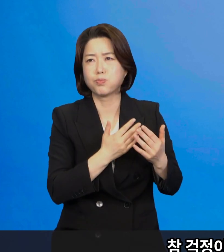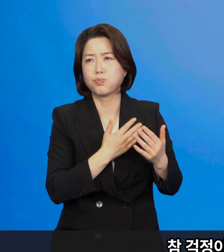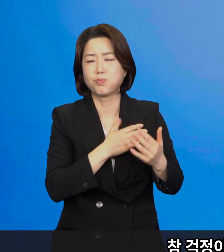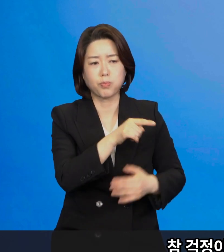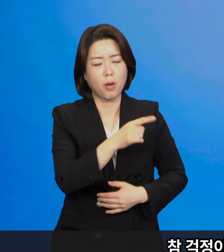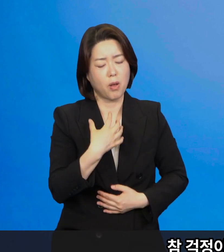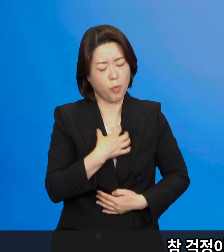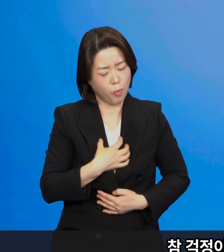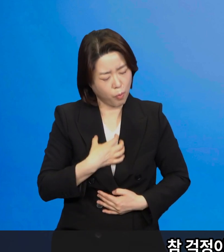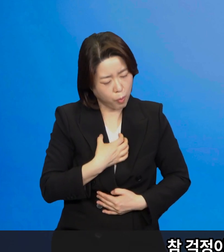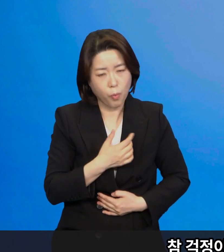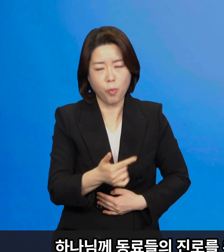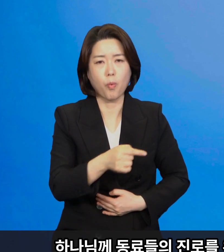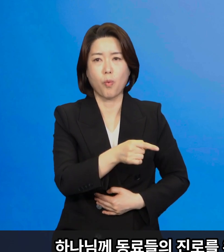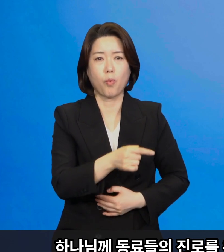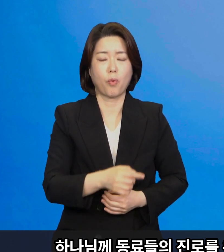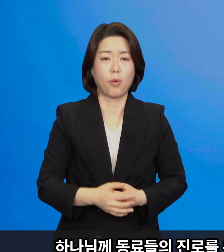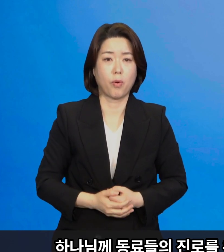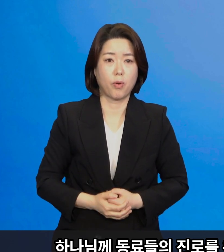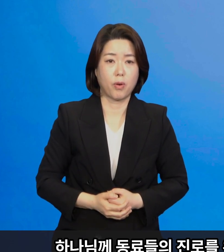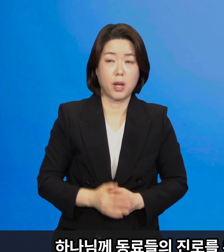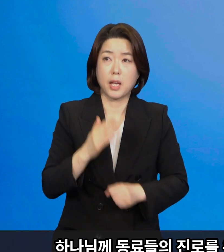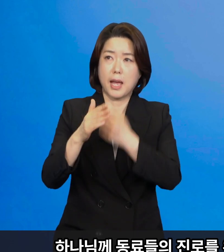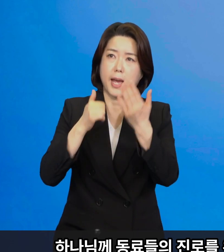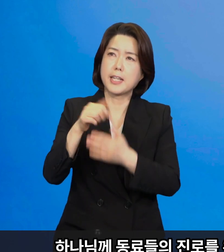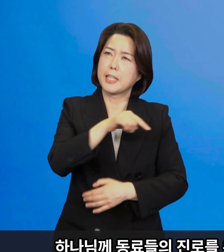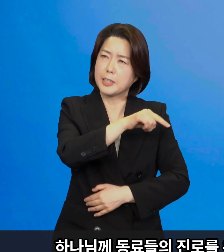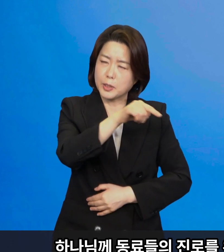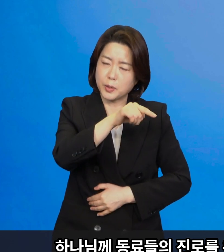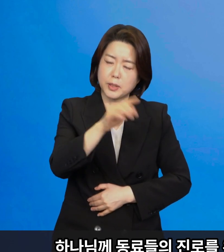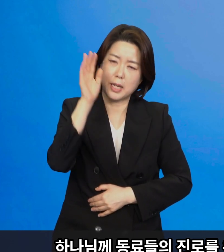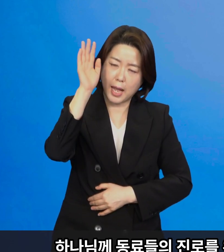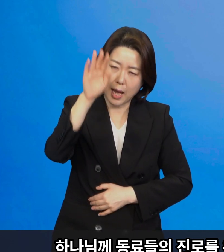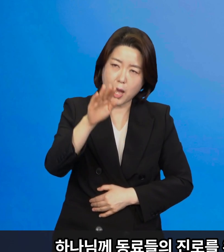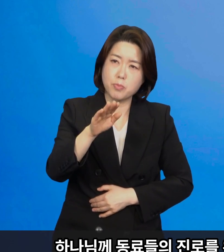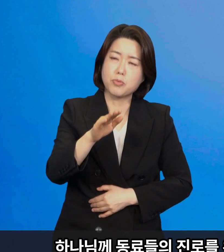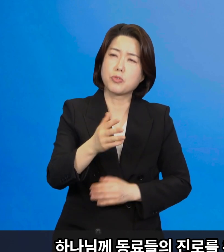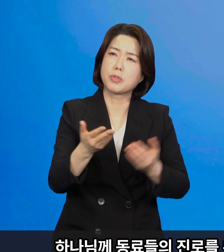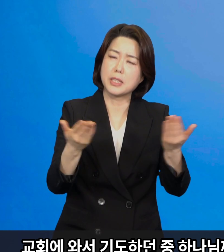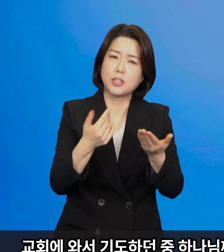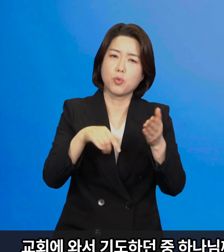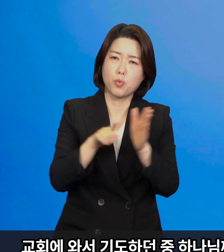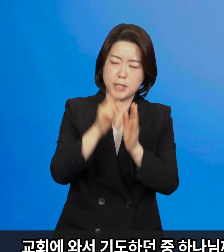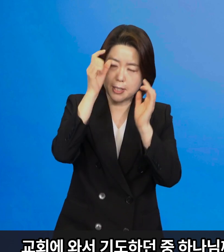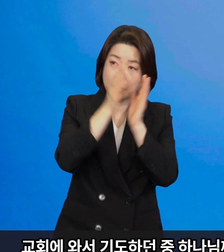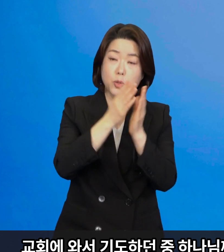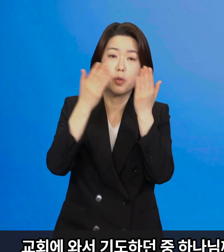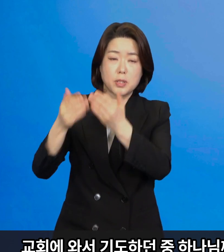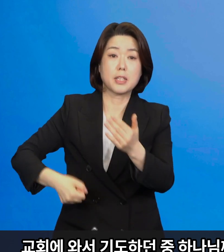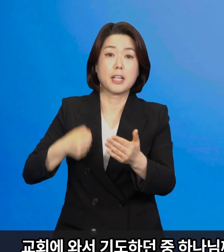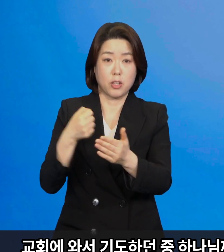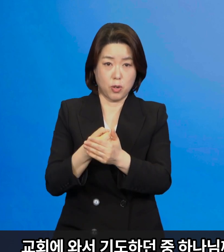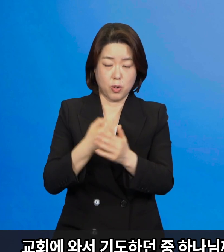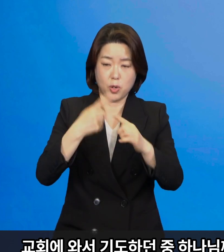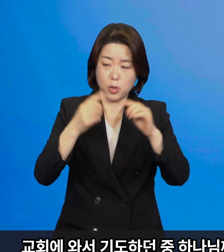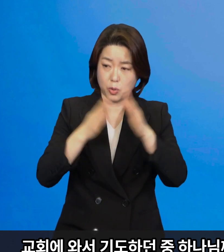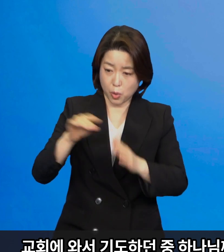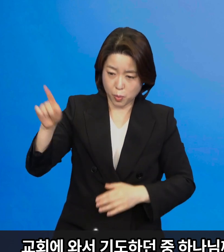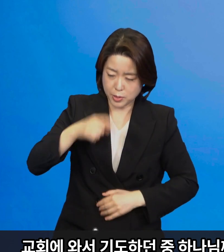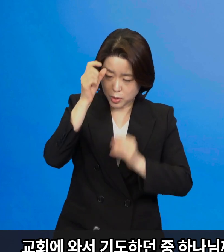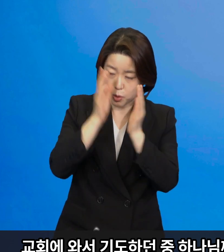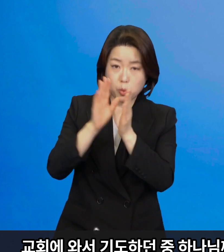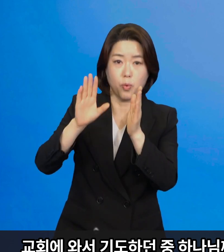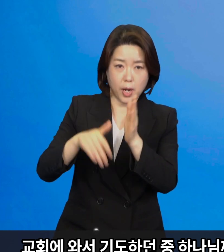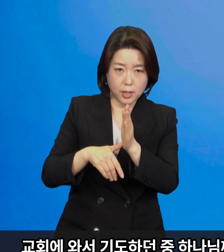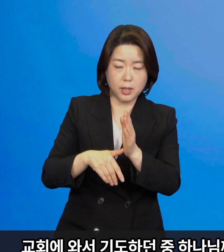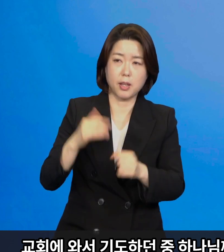걱정이 되었습니다. 하나님께 동료들의 진로를 위해 기도해야겠다고 마음먹고 교회에 와서 기도하던 중 하나님께서